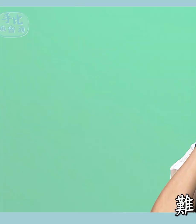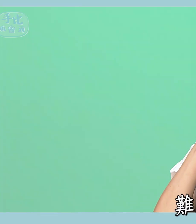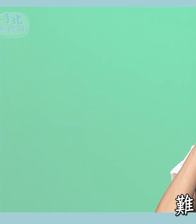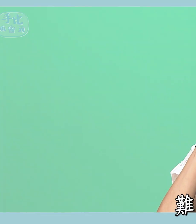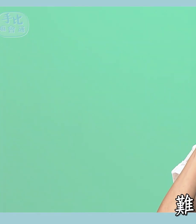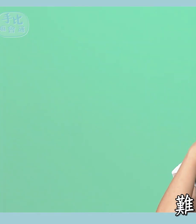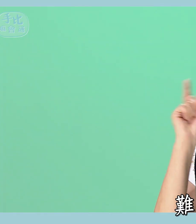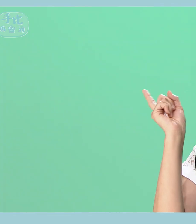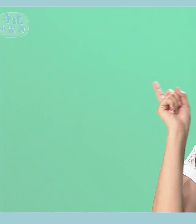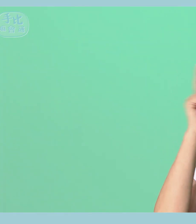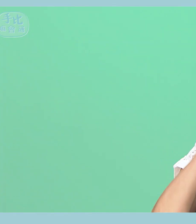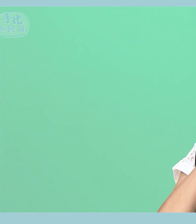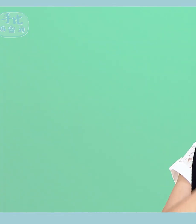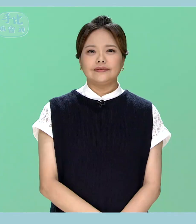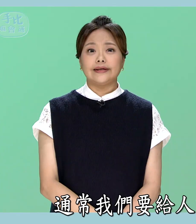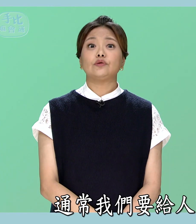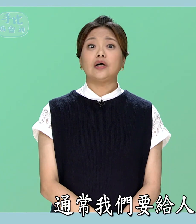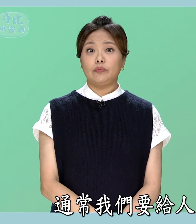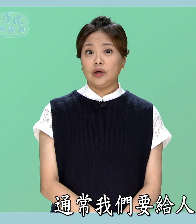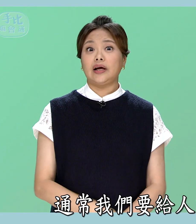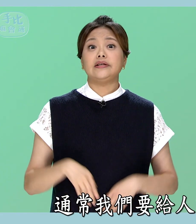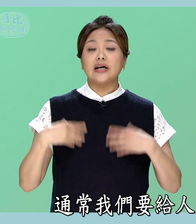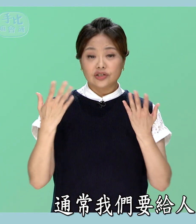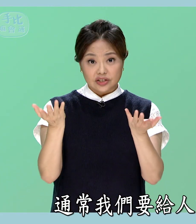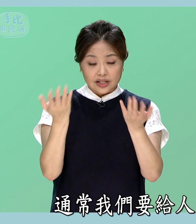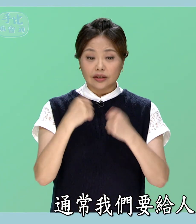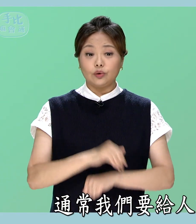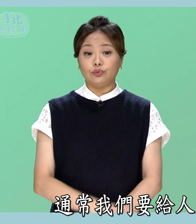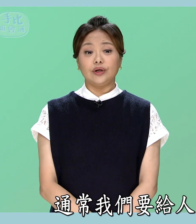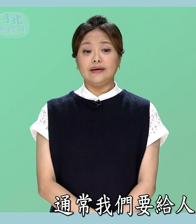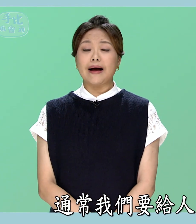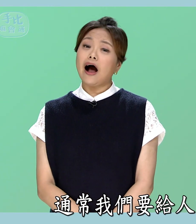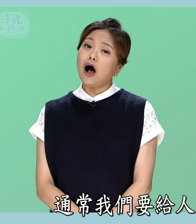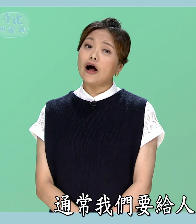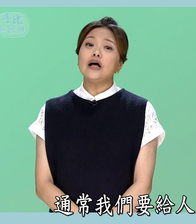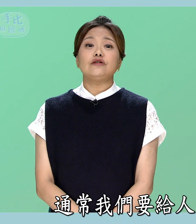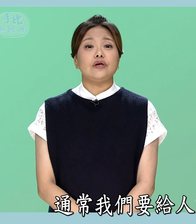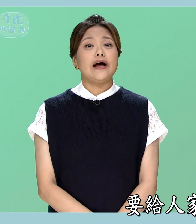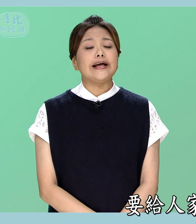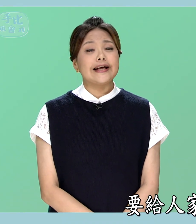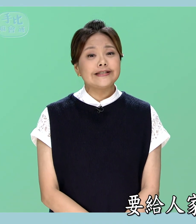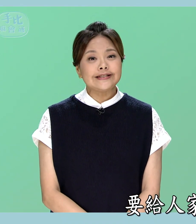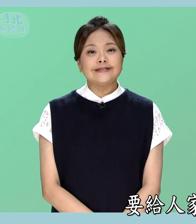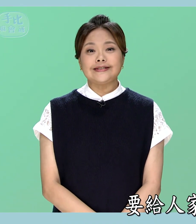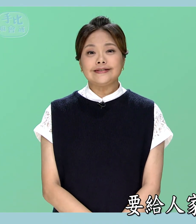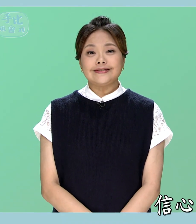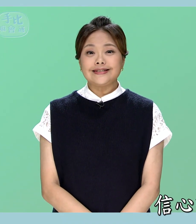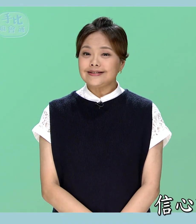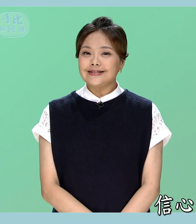难呐。那通常我们要给人家正向的鼓励嘛，吼，所以要给人家信心。信心